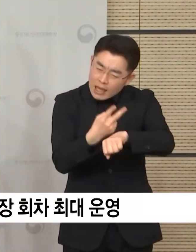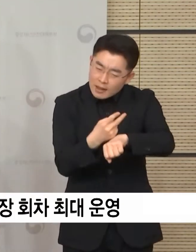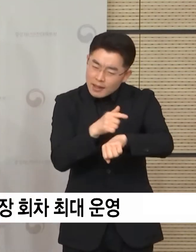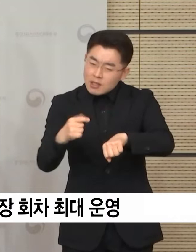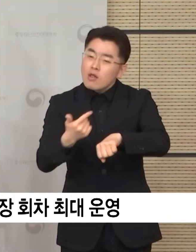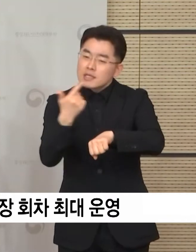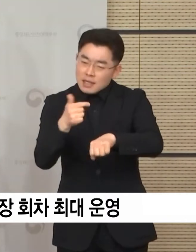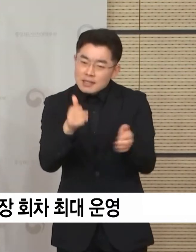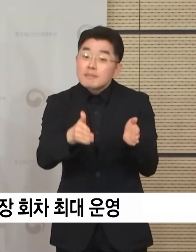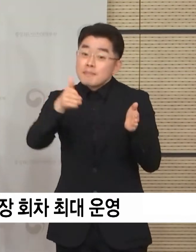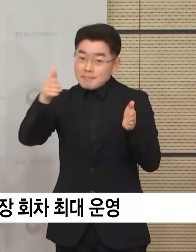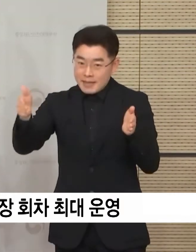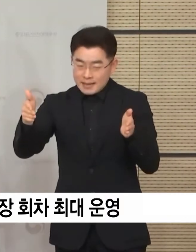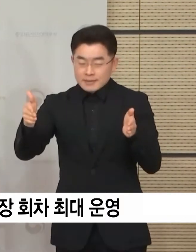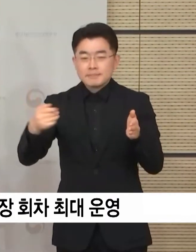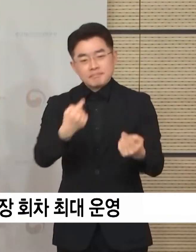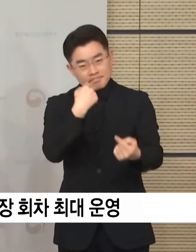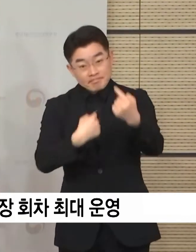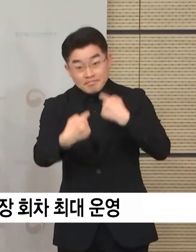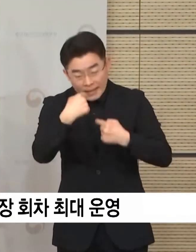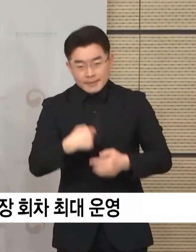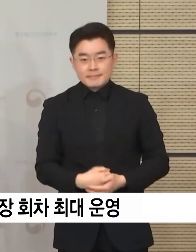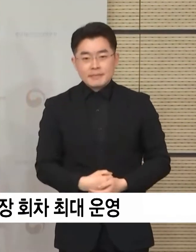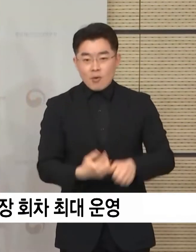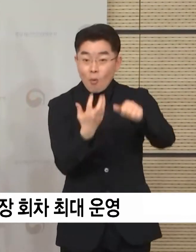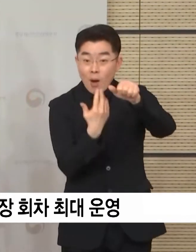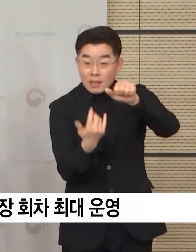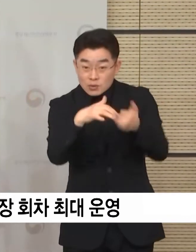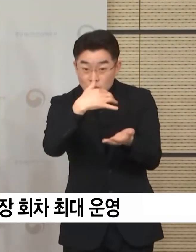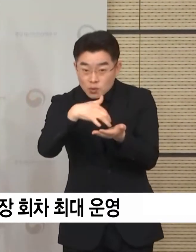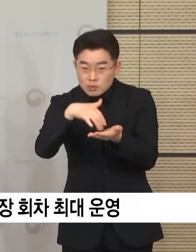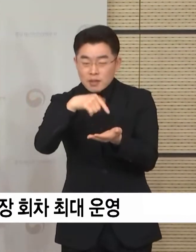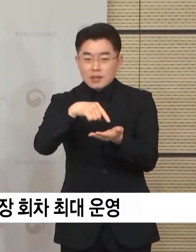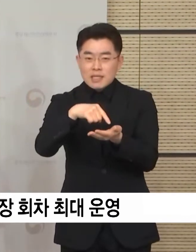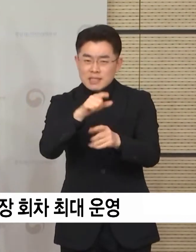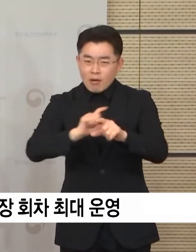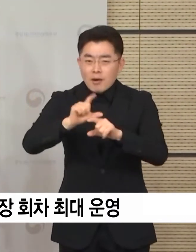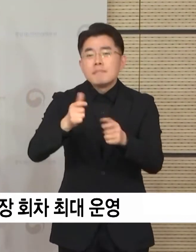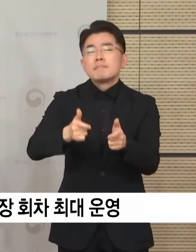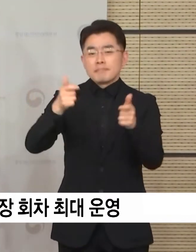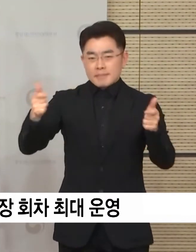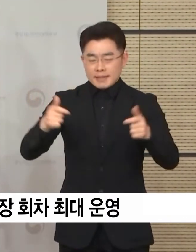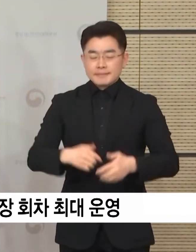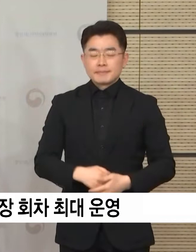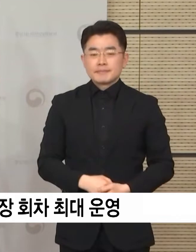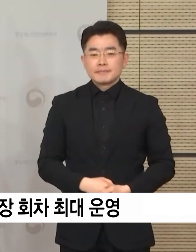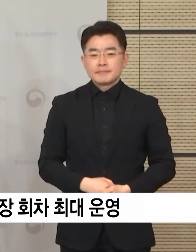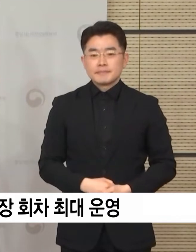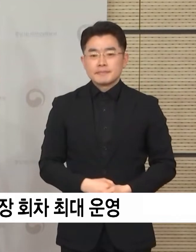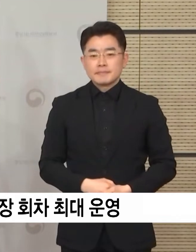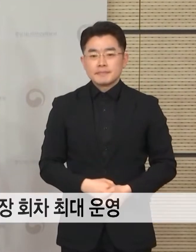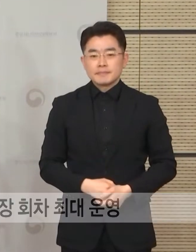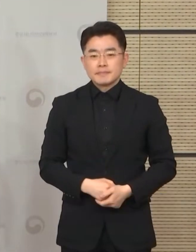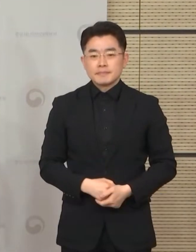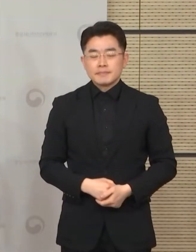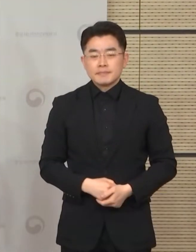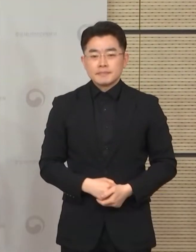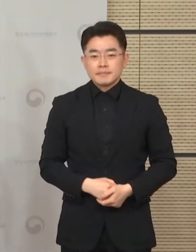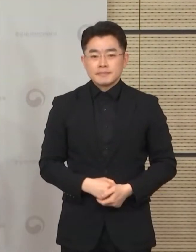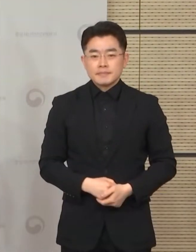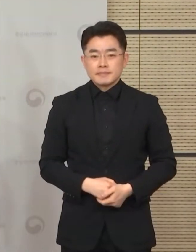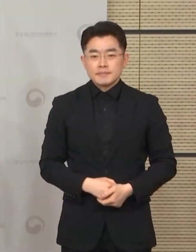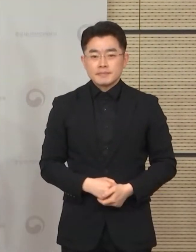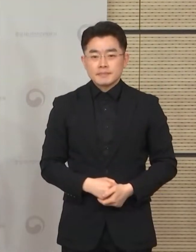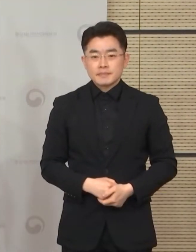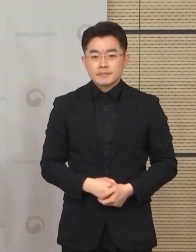6시간 정도 연장하고 화장 회차 부 최대로 운영하는 조치를 시행합니다 첫째